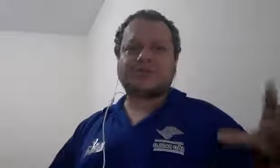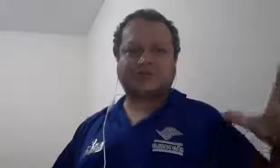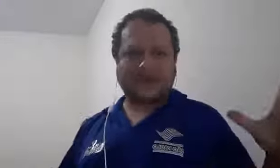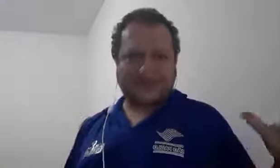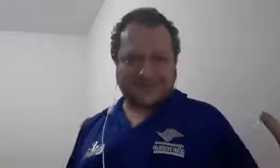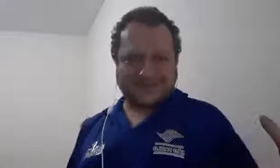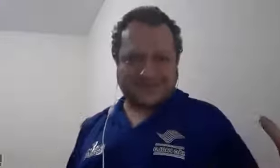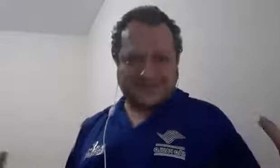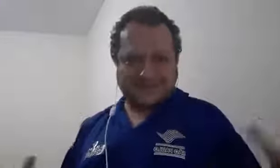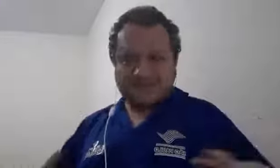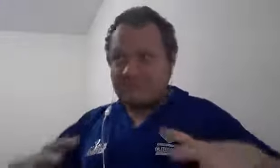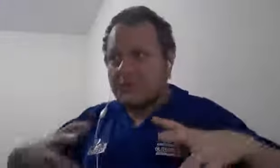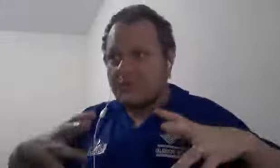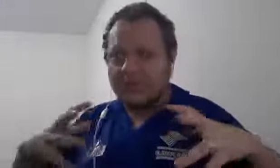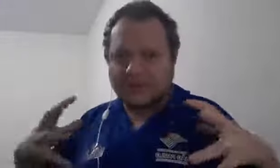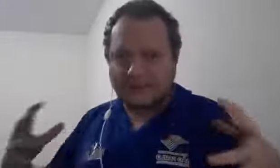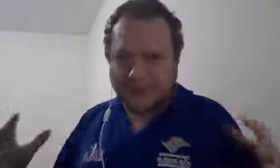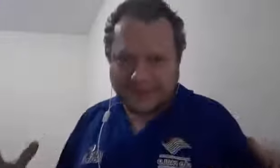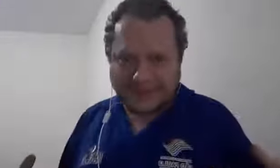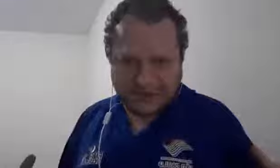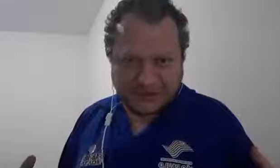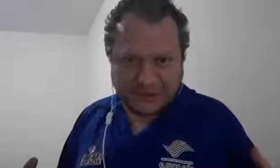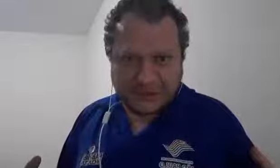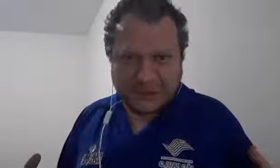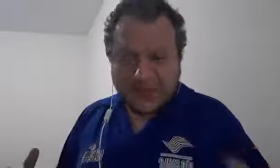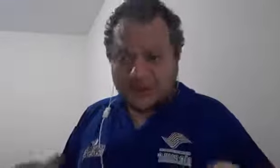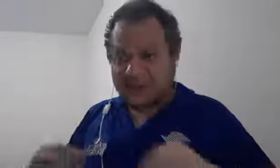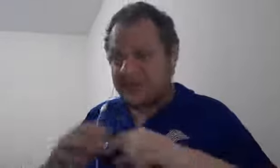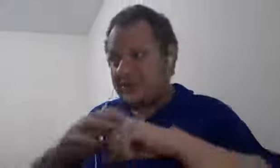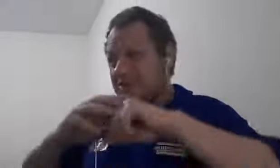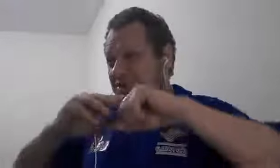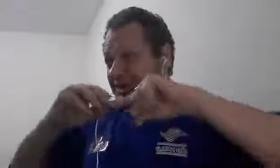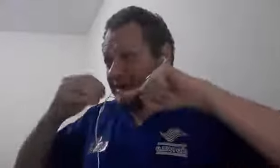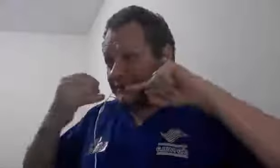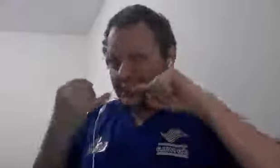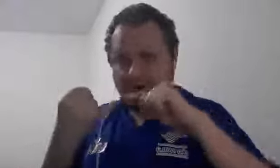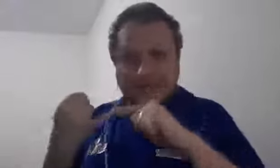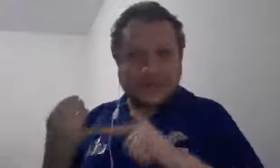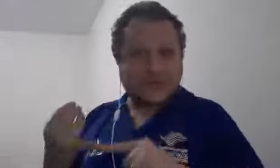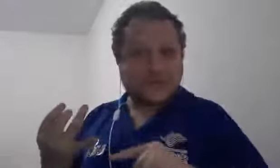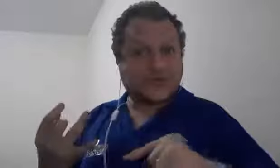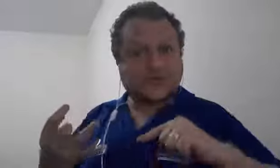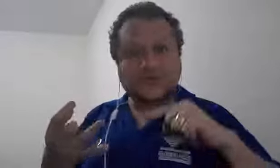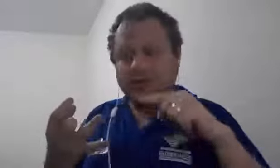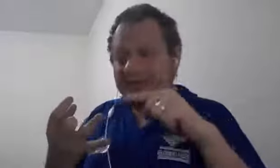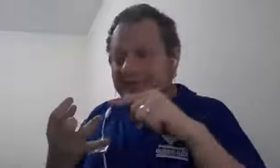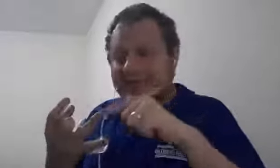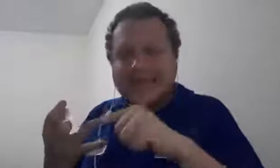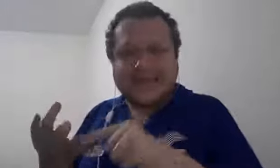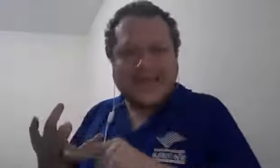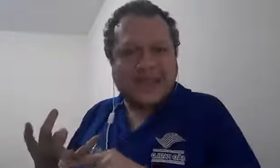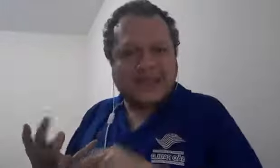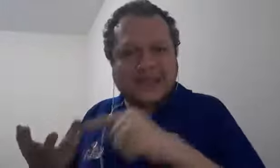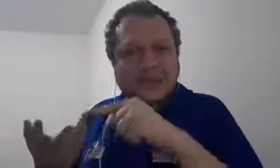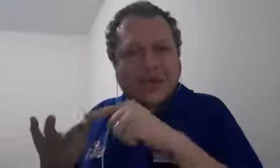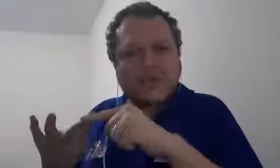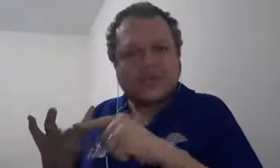muita coisa. Muita coisa, na verdade. Nós falamos de o que que é o surdo, quem é ele,